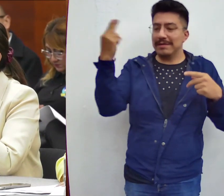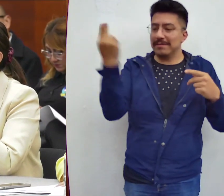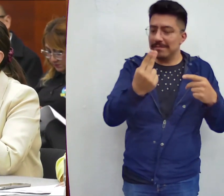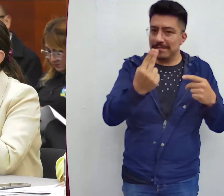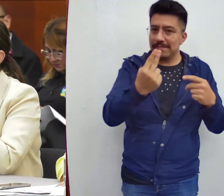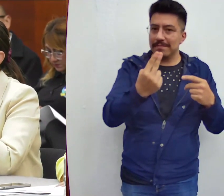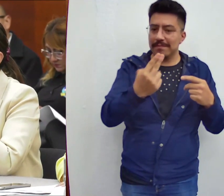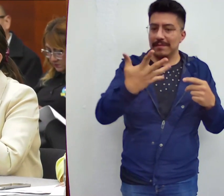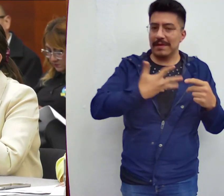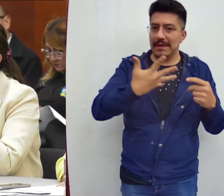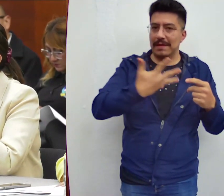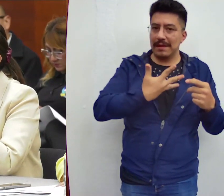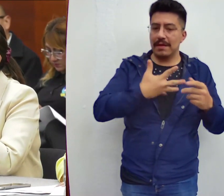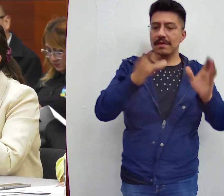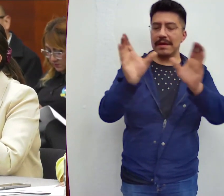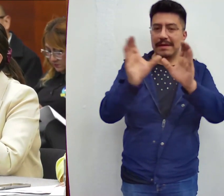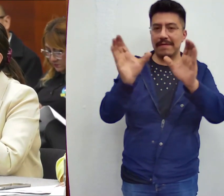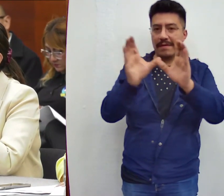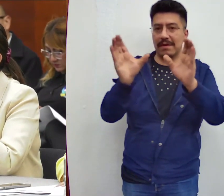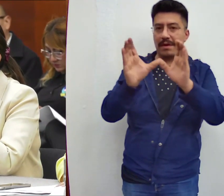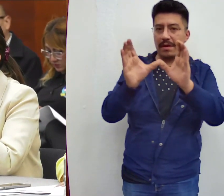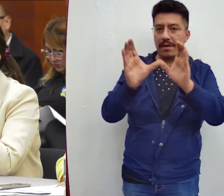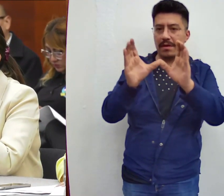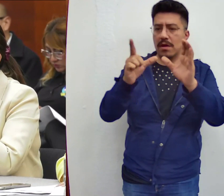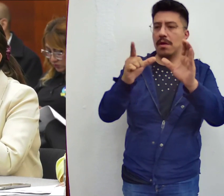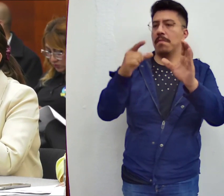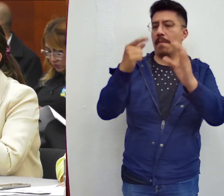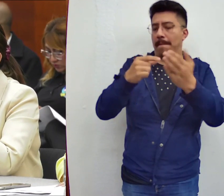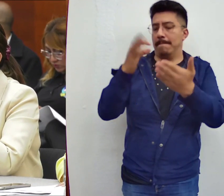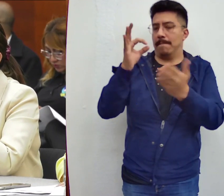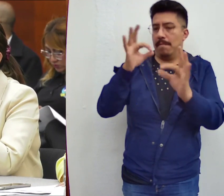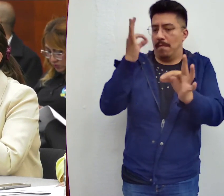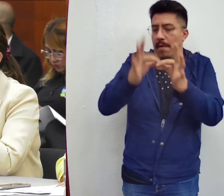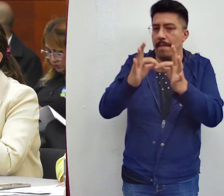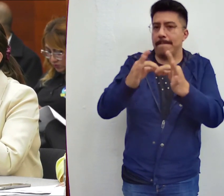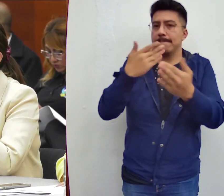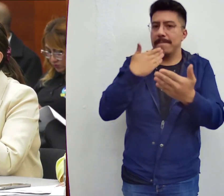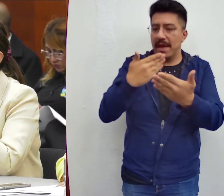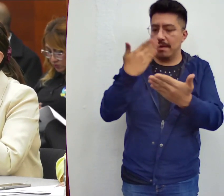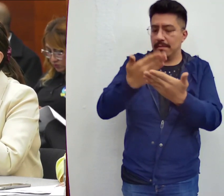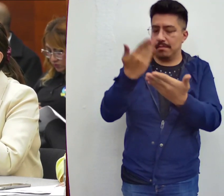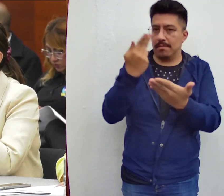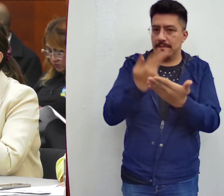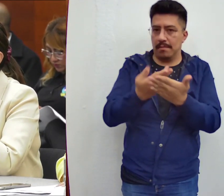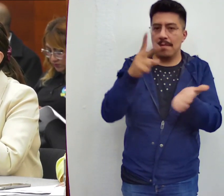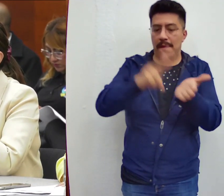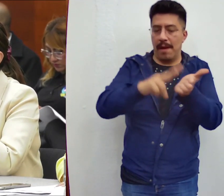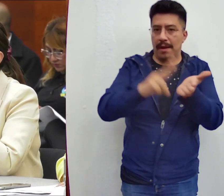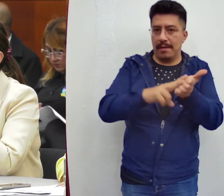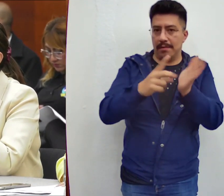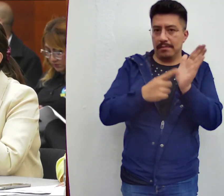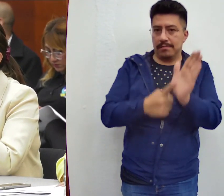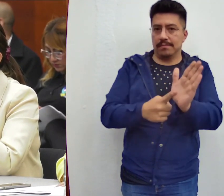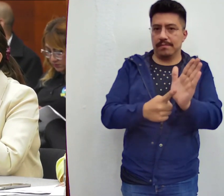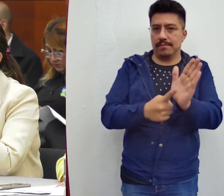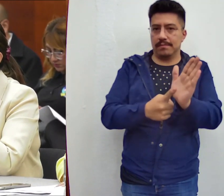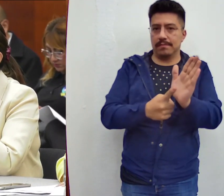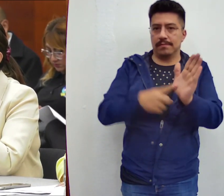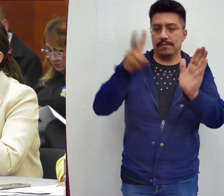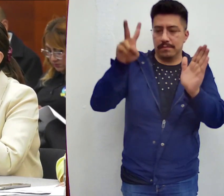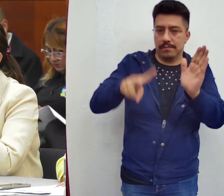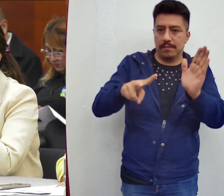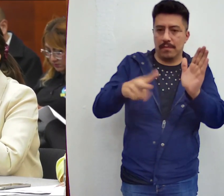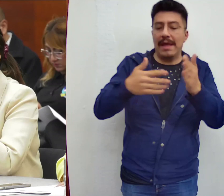tuviera una certificación congruente y que fuera